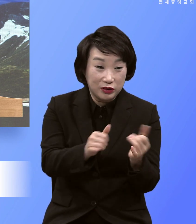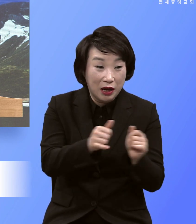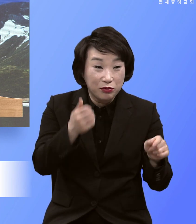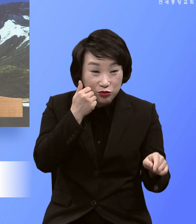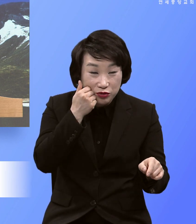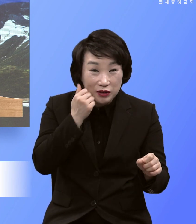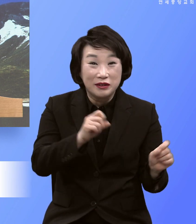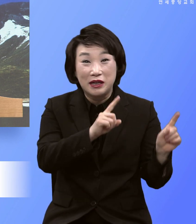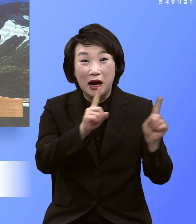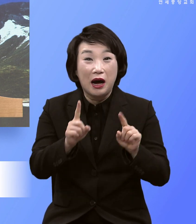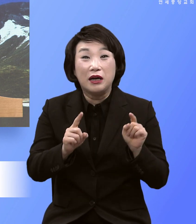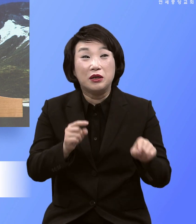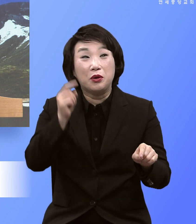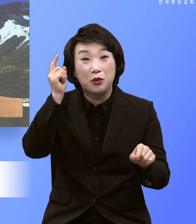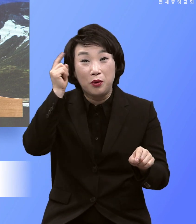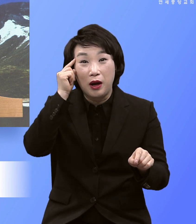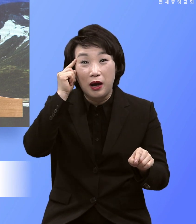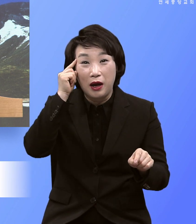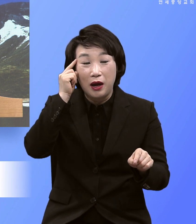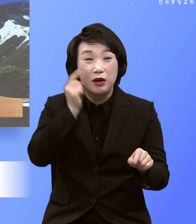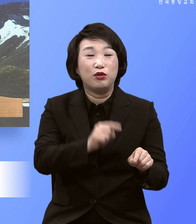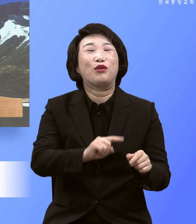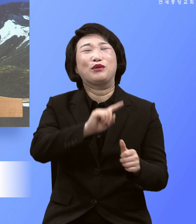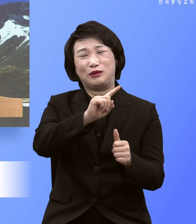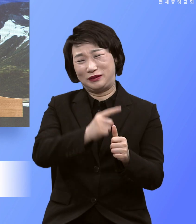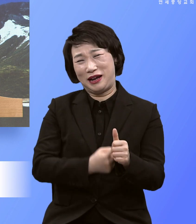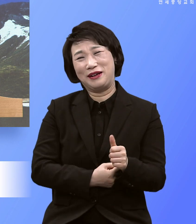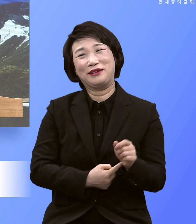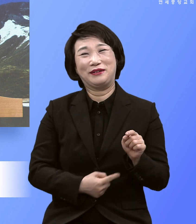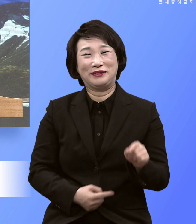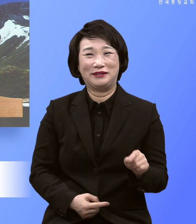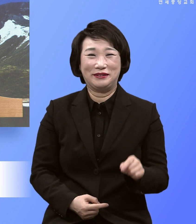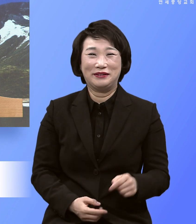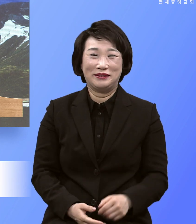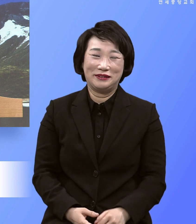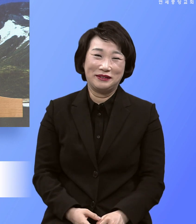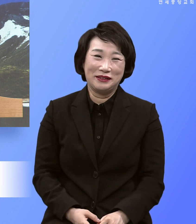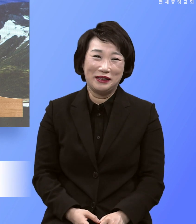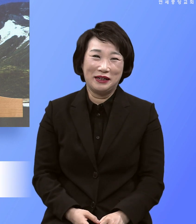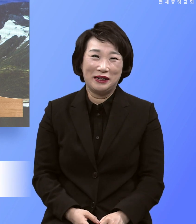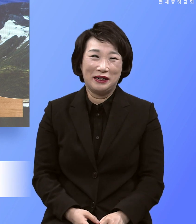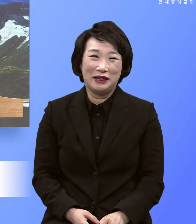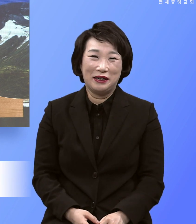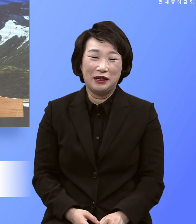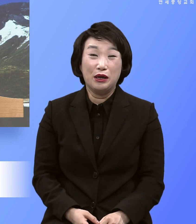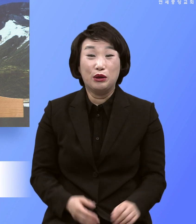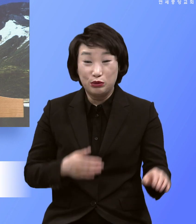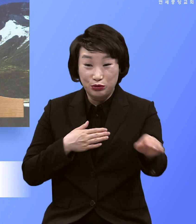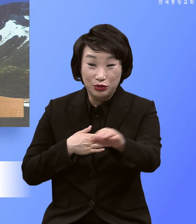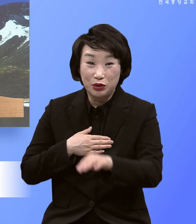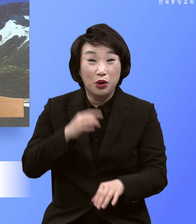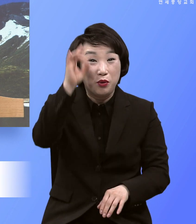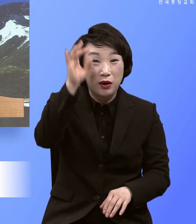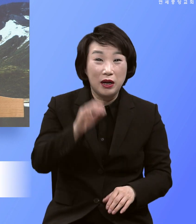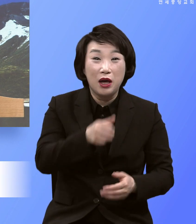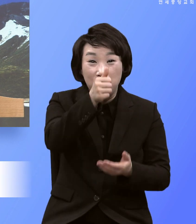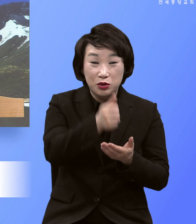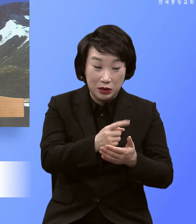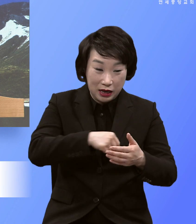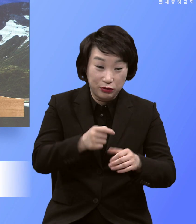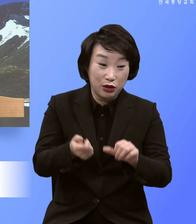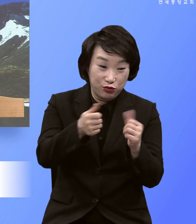사람이 살아나는 것은 너무 당연한 것이냐. 우리도 원래 죄